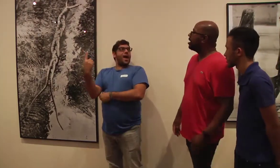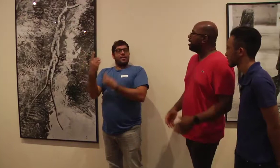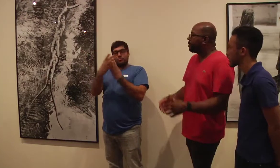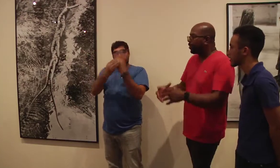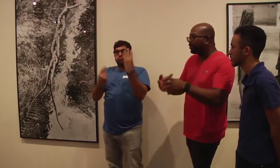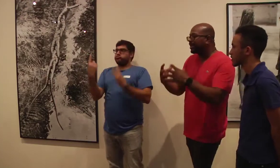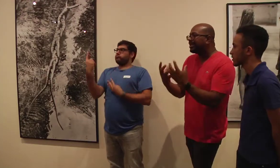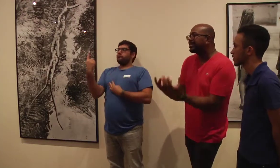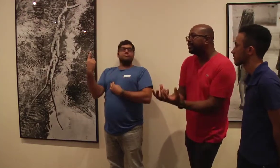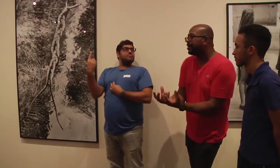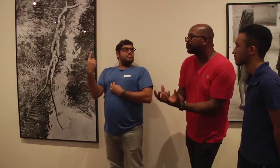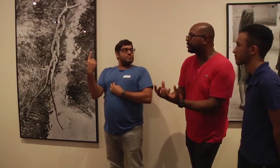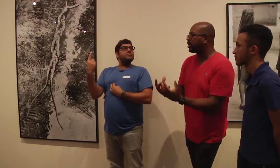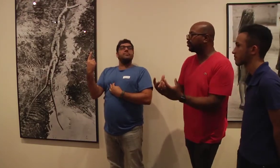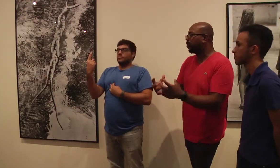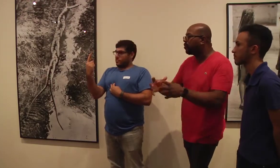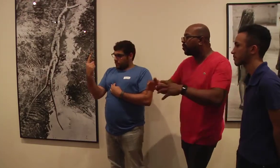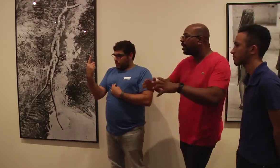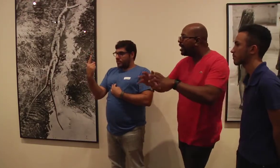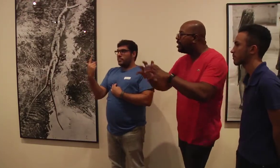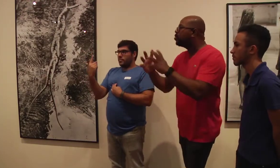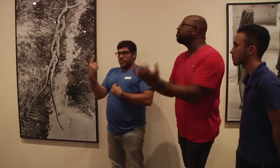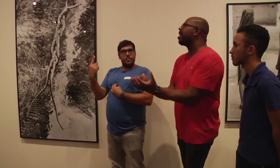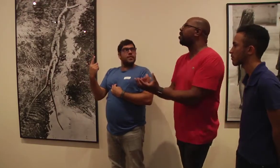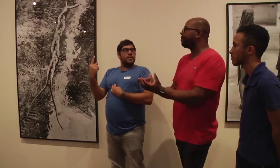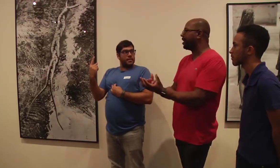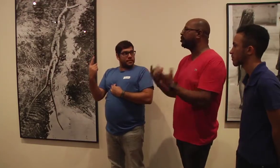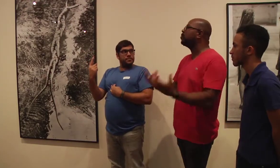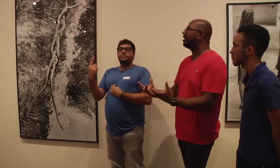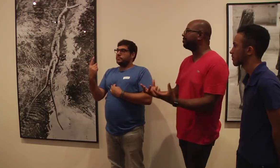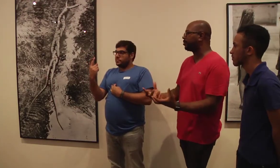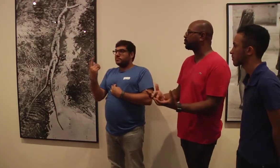Ele pegou três elementos e transformou em uma obra, em um elemento só.